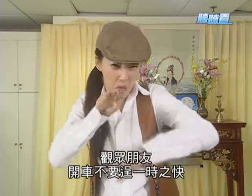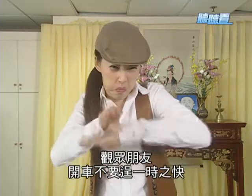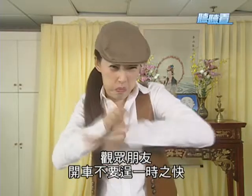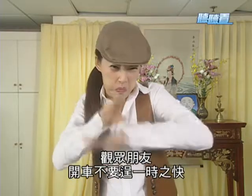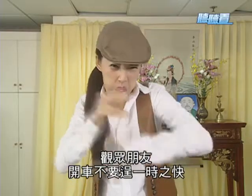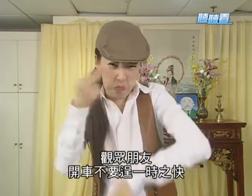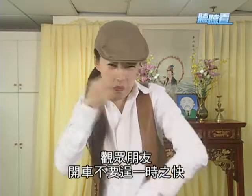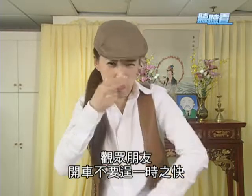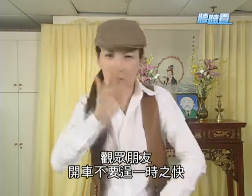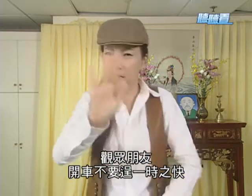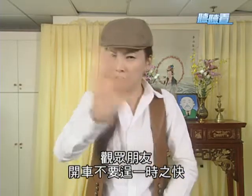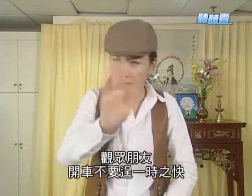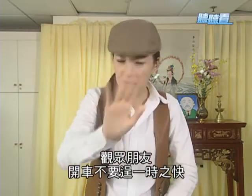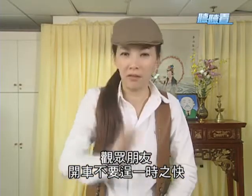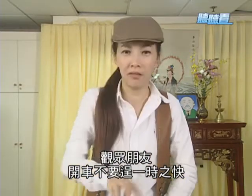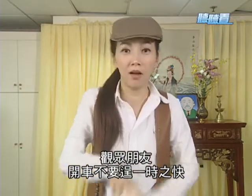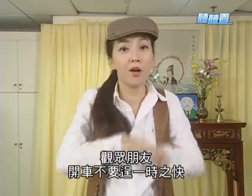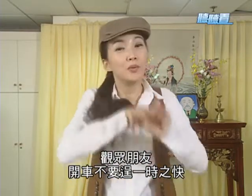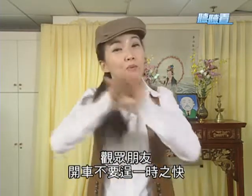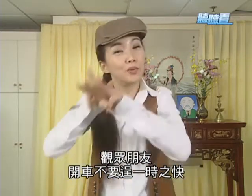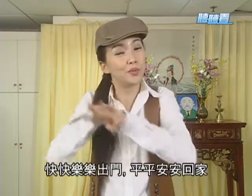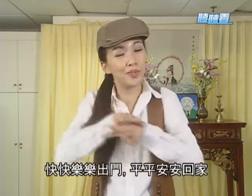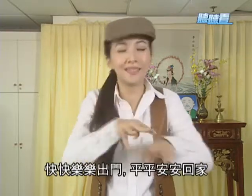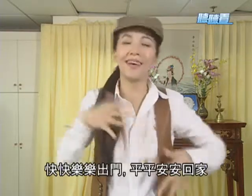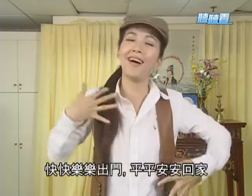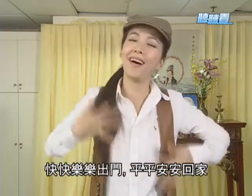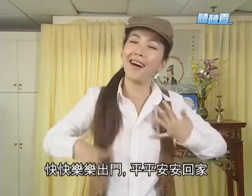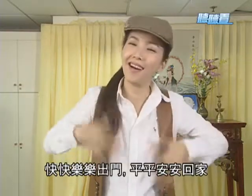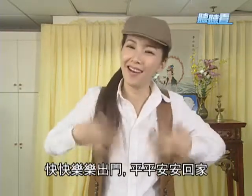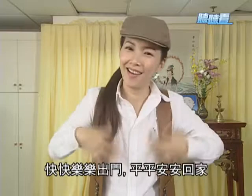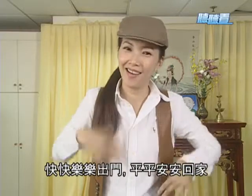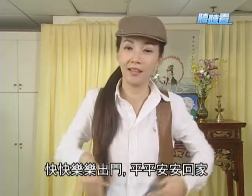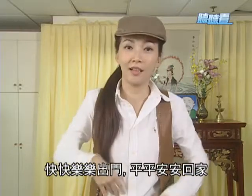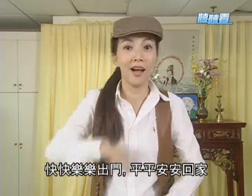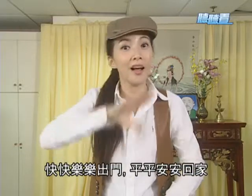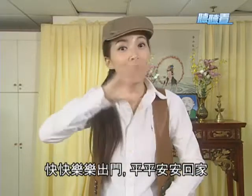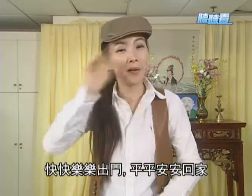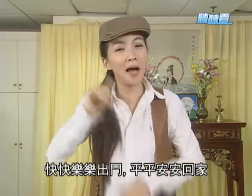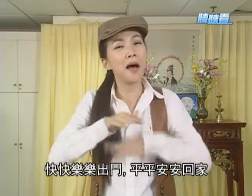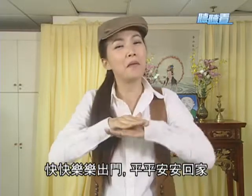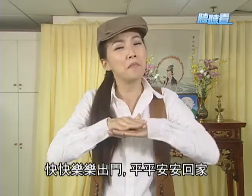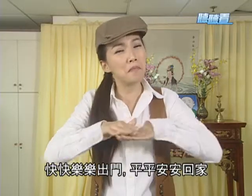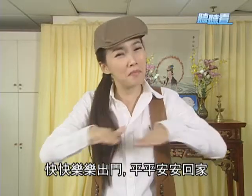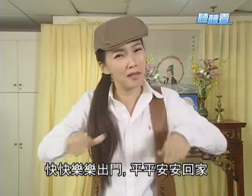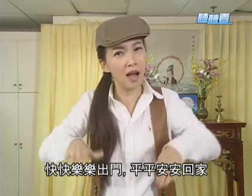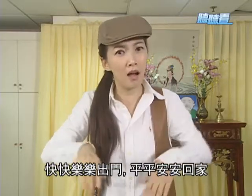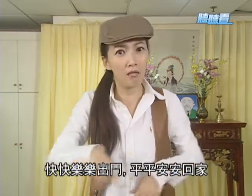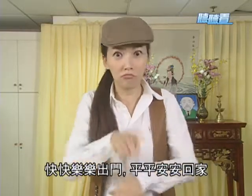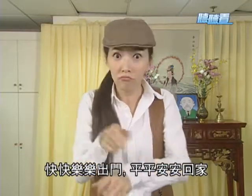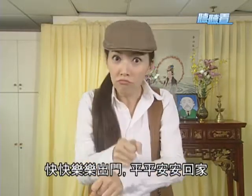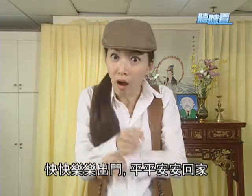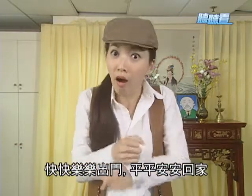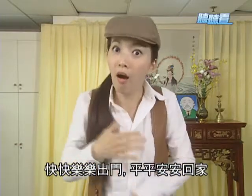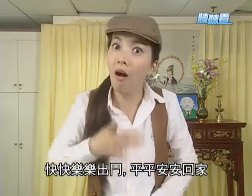车不要逞一时之快，快快乐乐出门，平平安安回家，知道